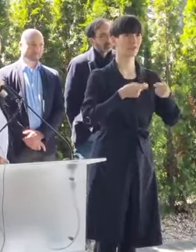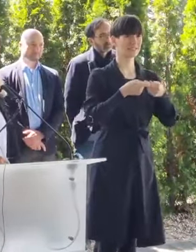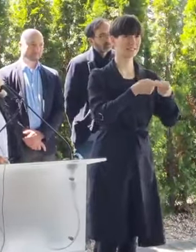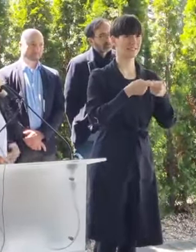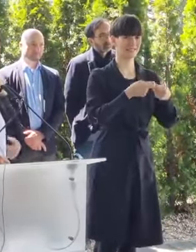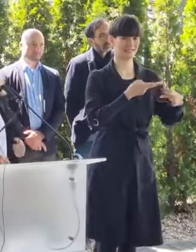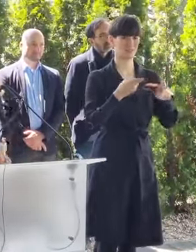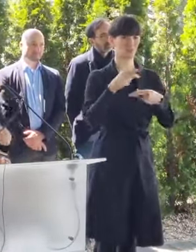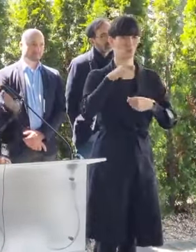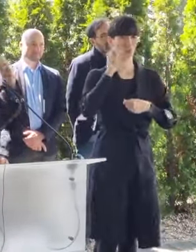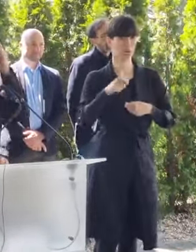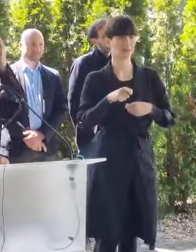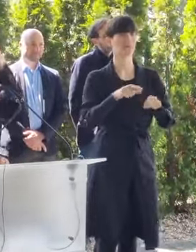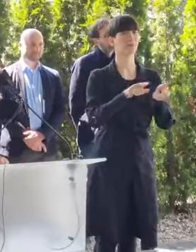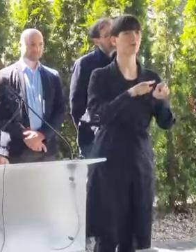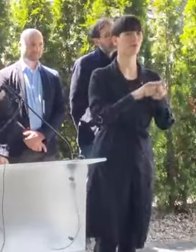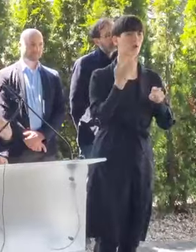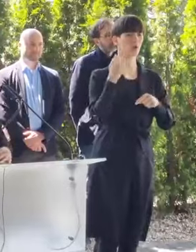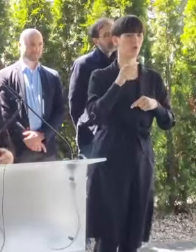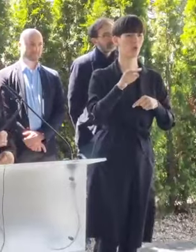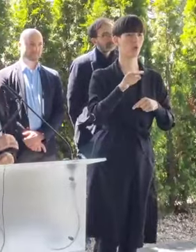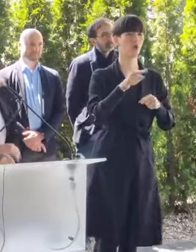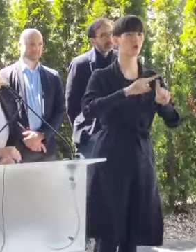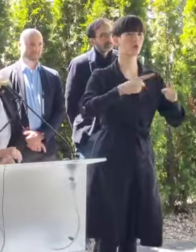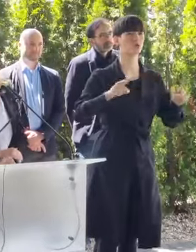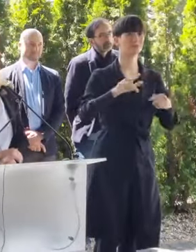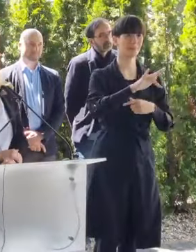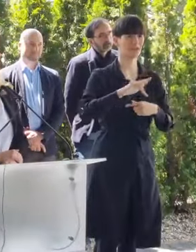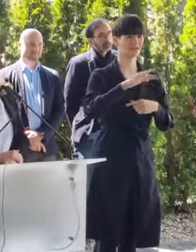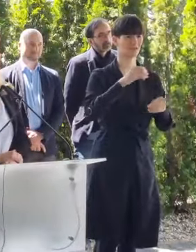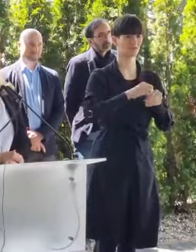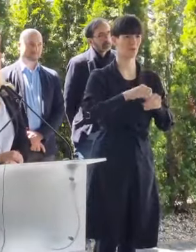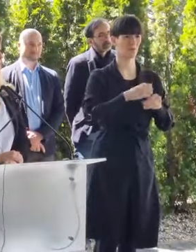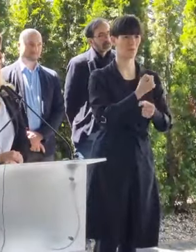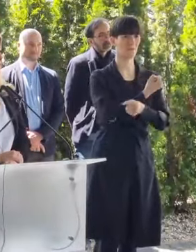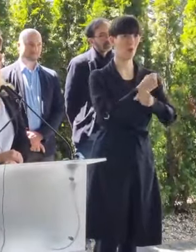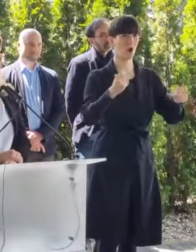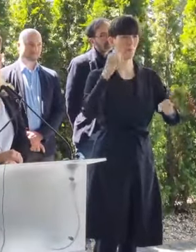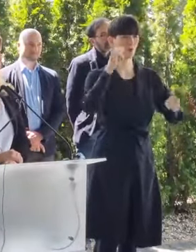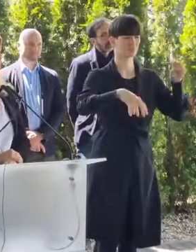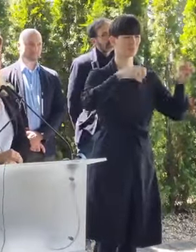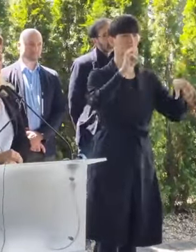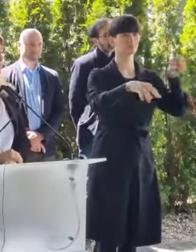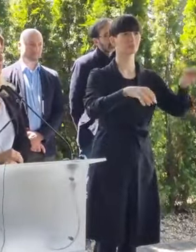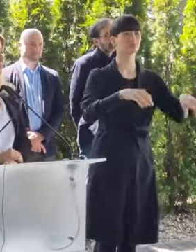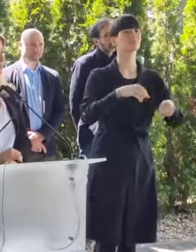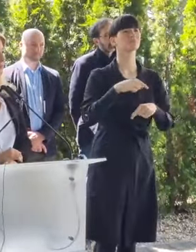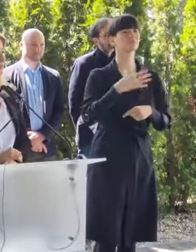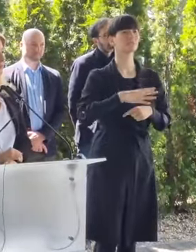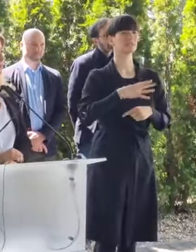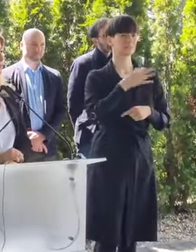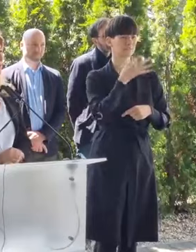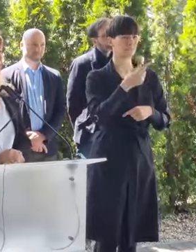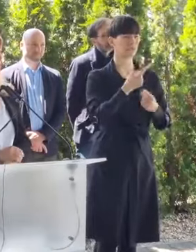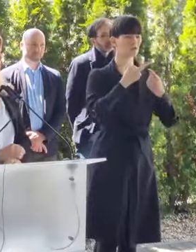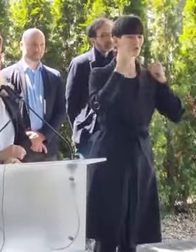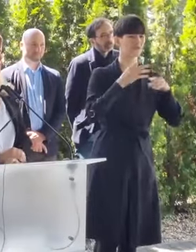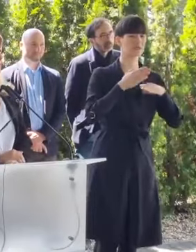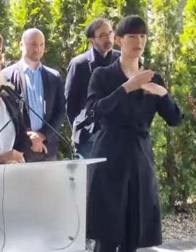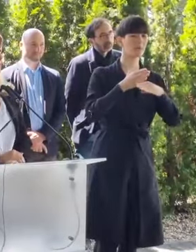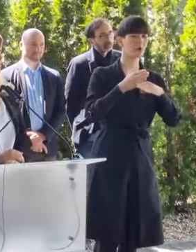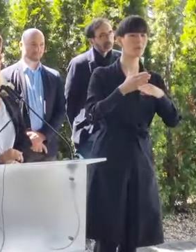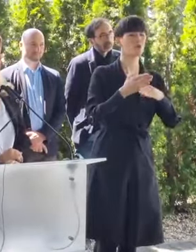rôznych rozbombardovaných miestach. Chcem sa spýtať, že kde podľa vás tá slovenská pomoc pri tej obnove ako keby viazne, lebo videli sme,